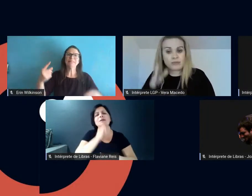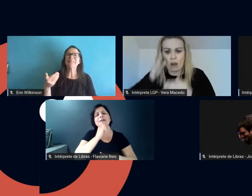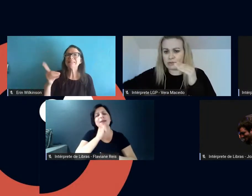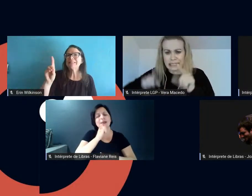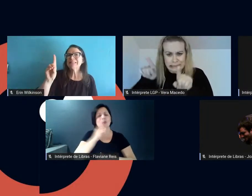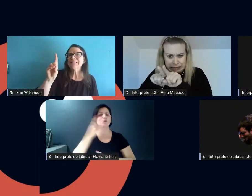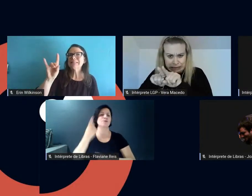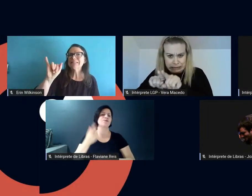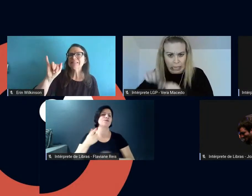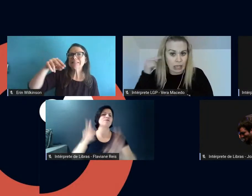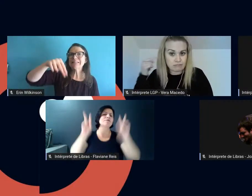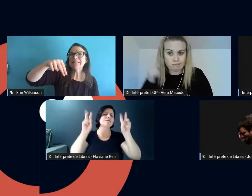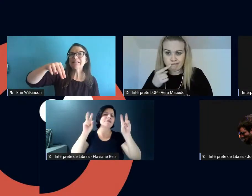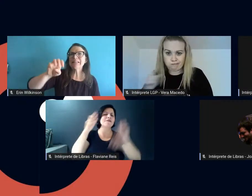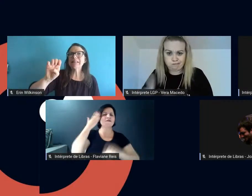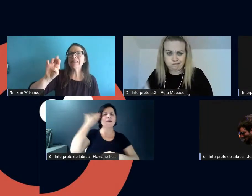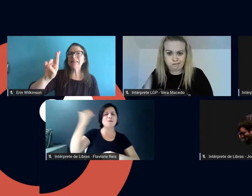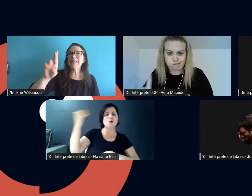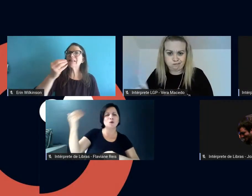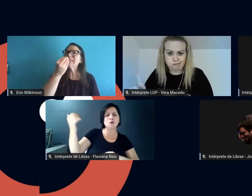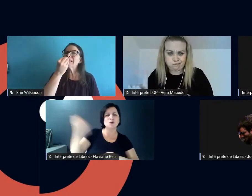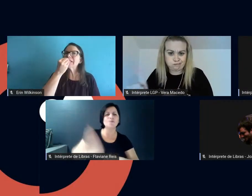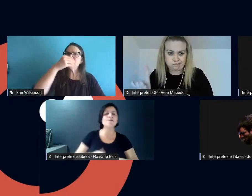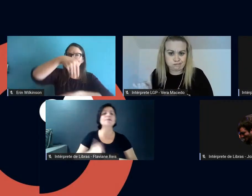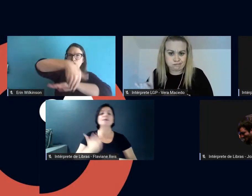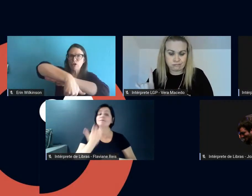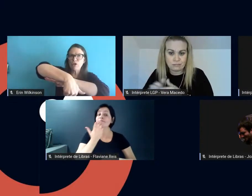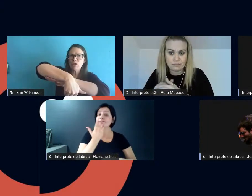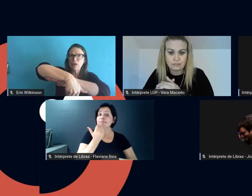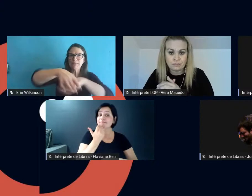acontece o mesmo com pessoas surdas.